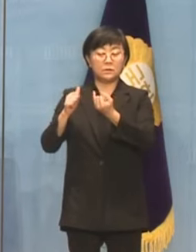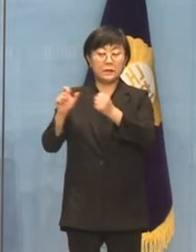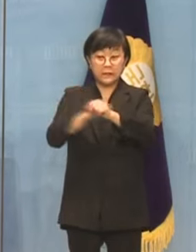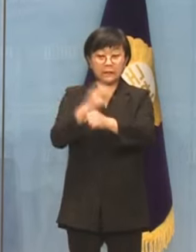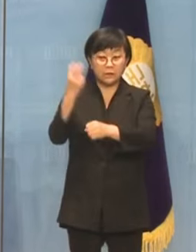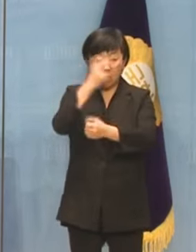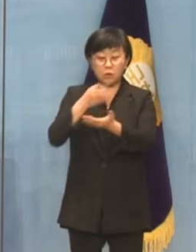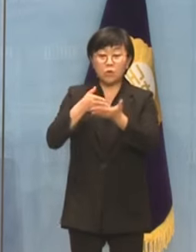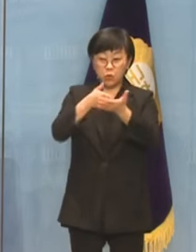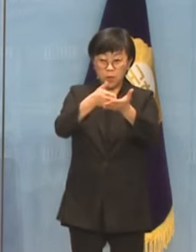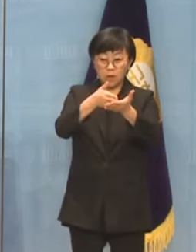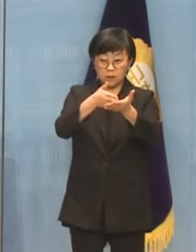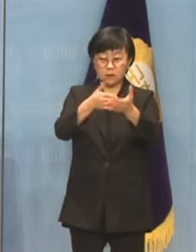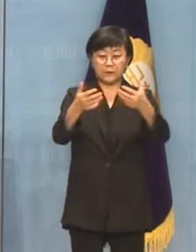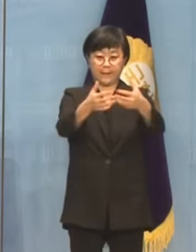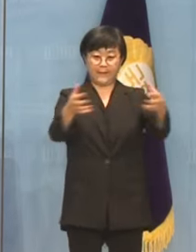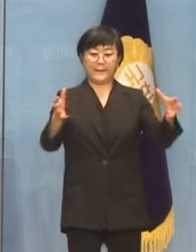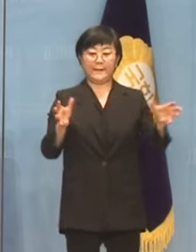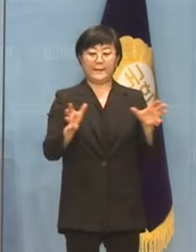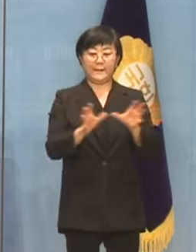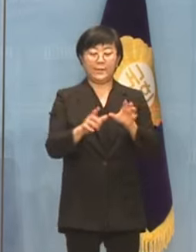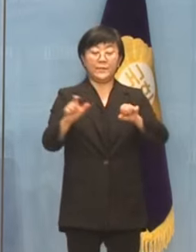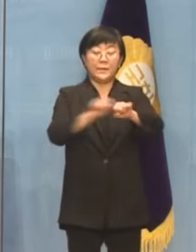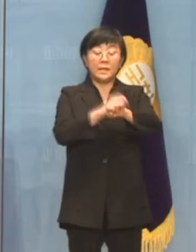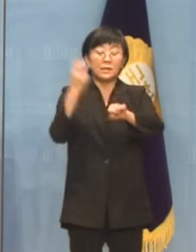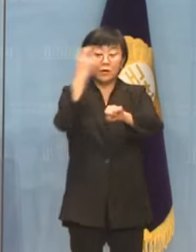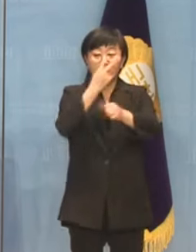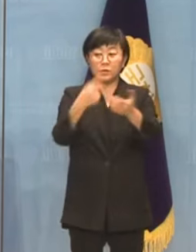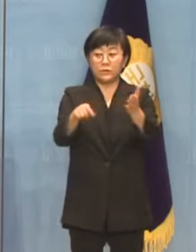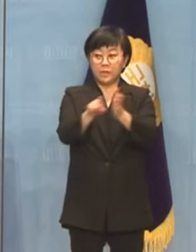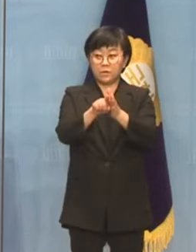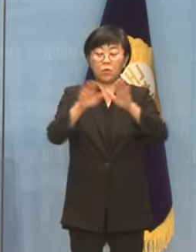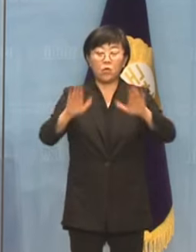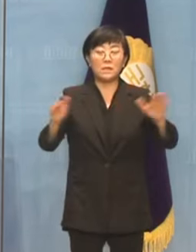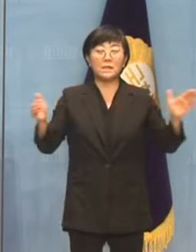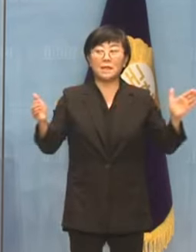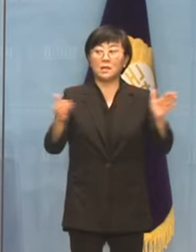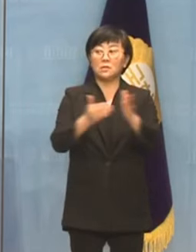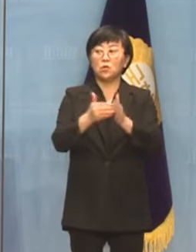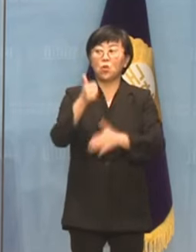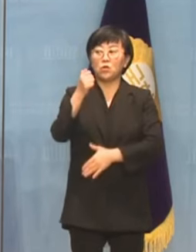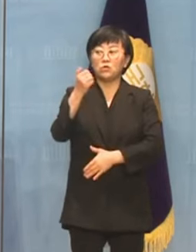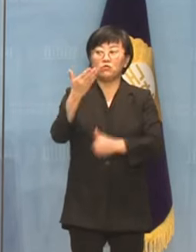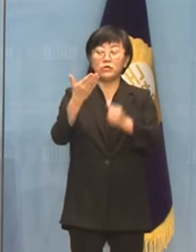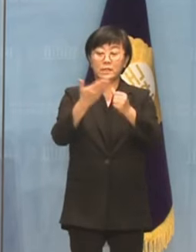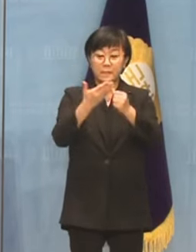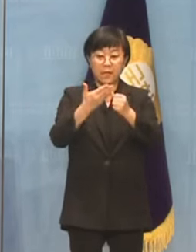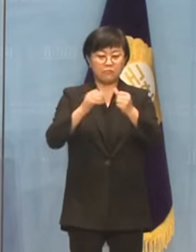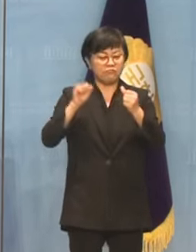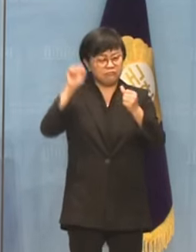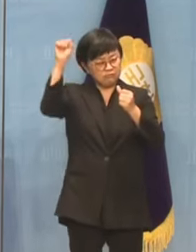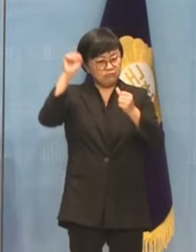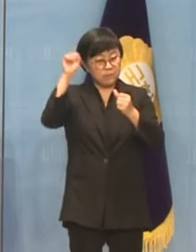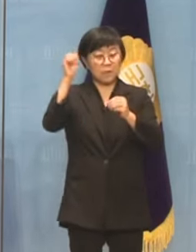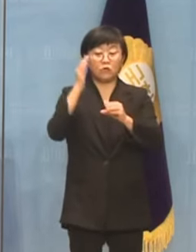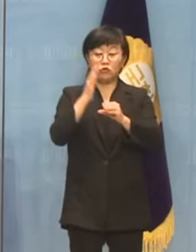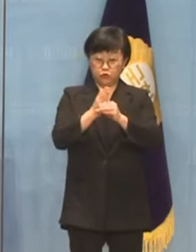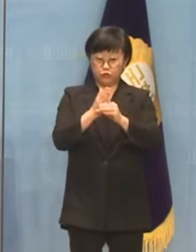의원단들입니다. 저희가 그 특검을 위해서 오늘까지 59일째 농성을 이어가고 있는데